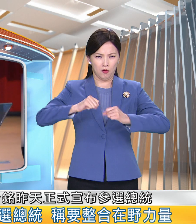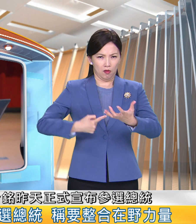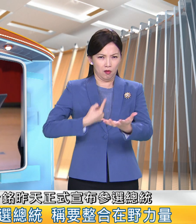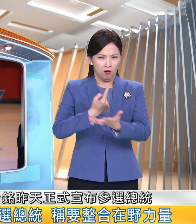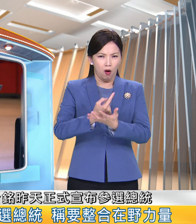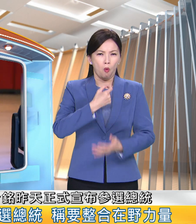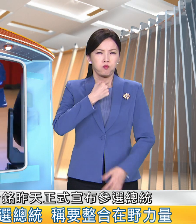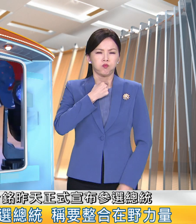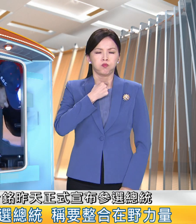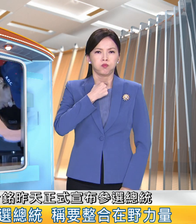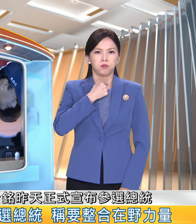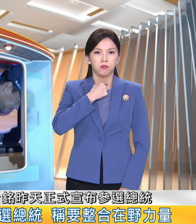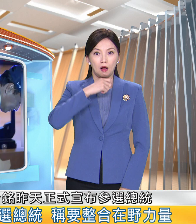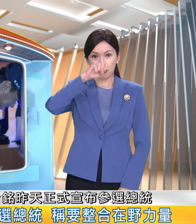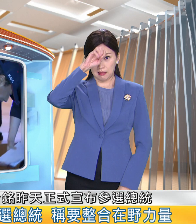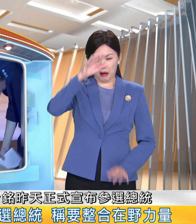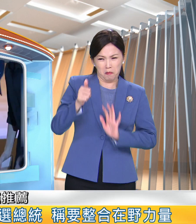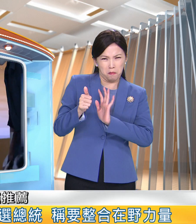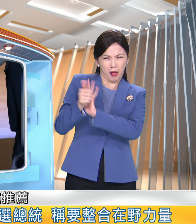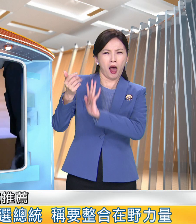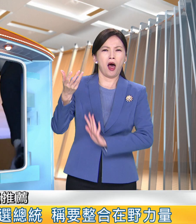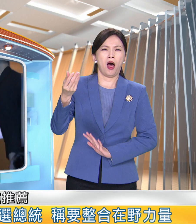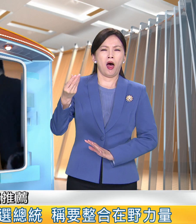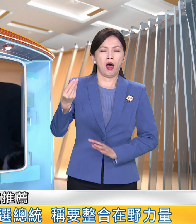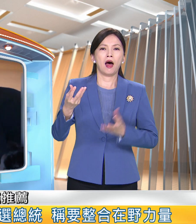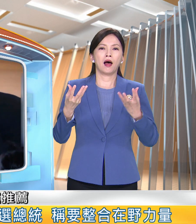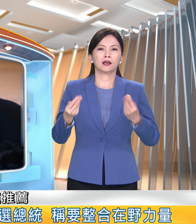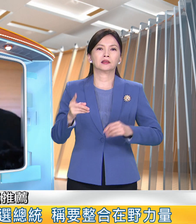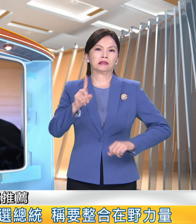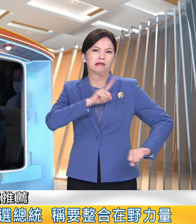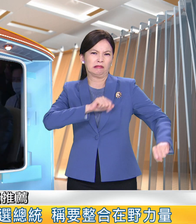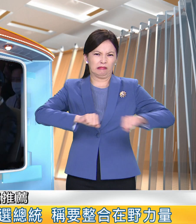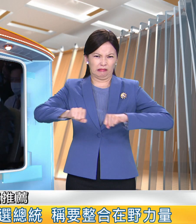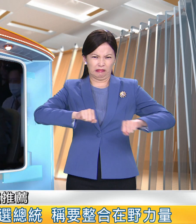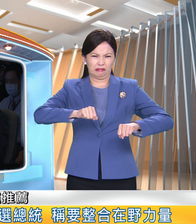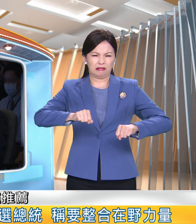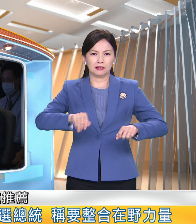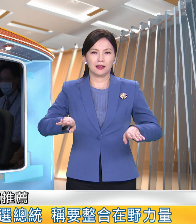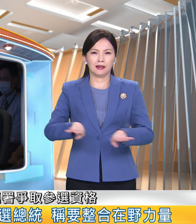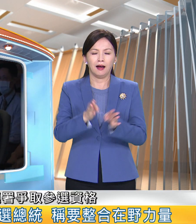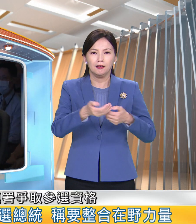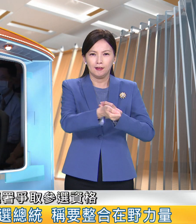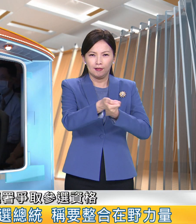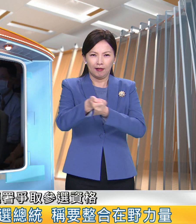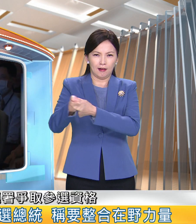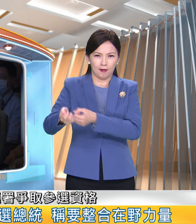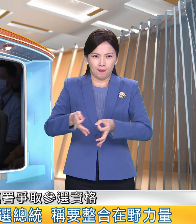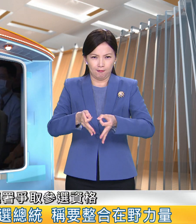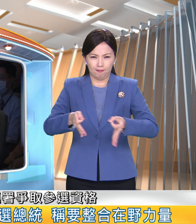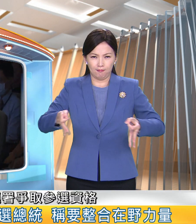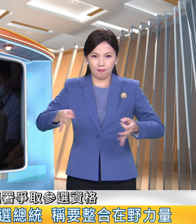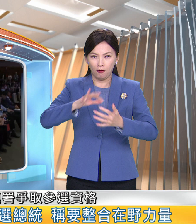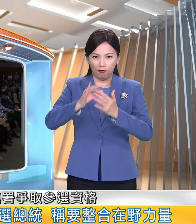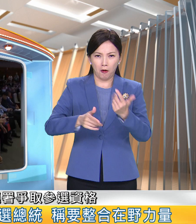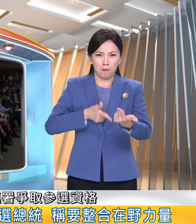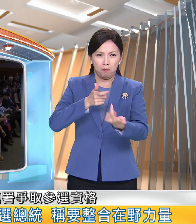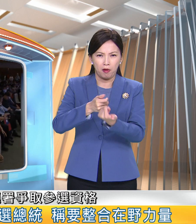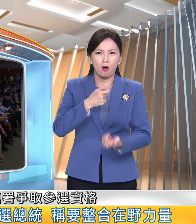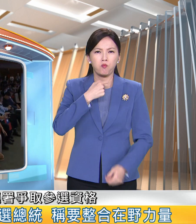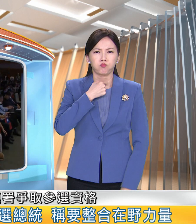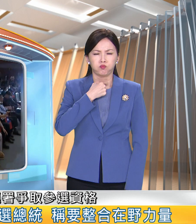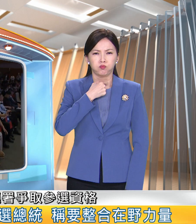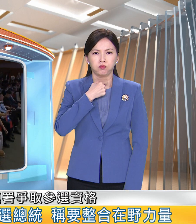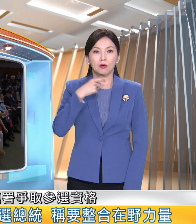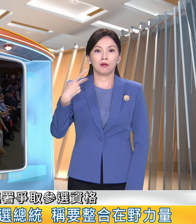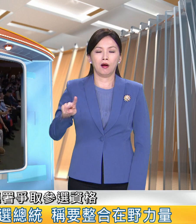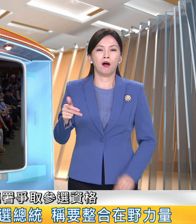布参选总统，因为他没有政党推荐，接下来将会展开联署